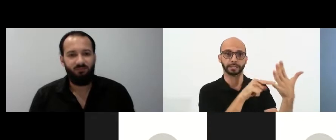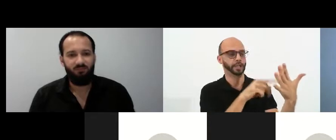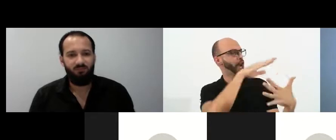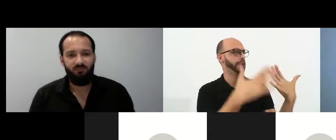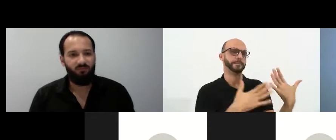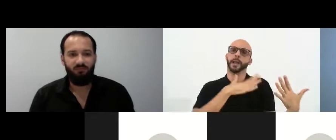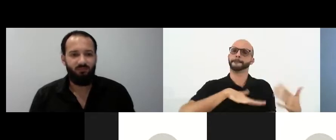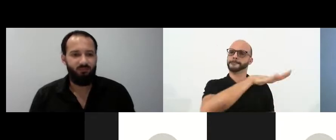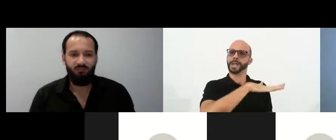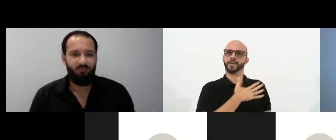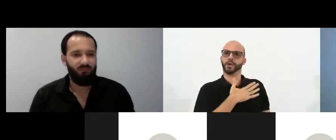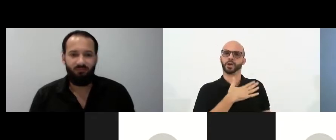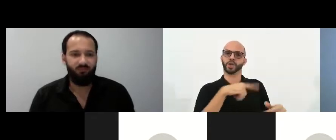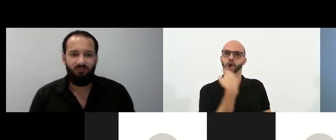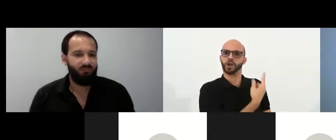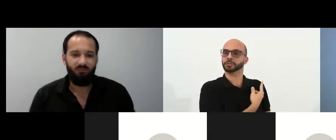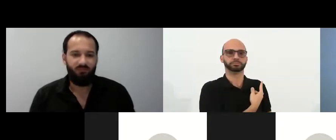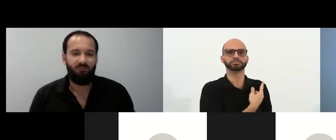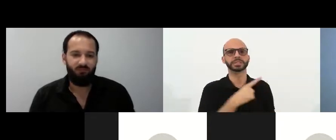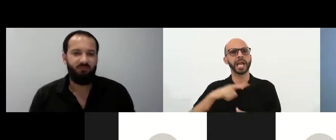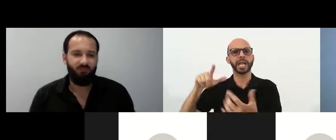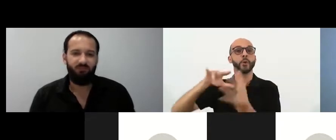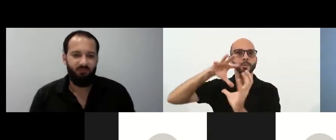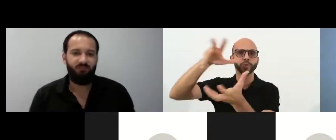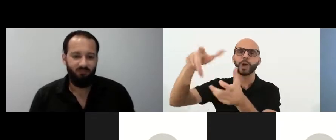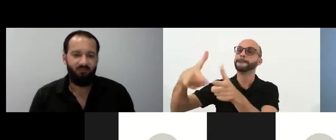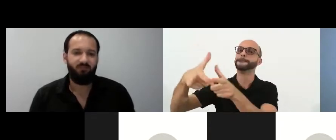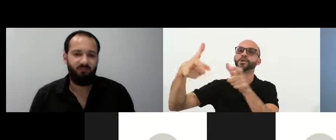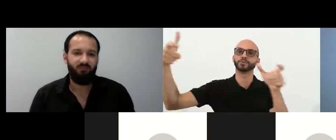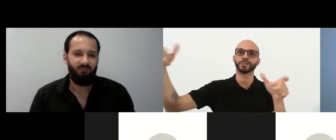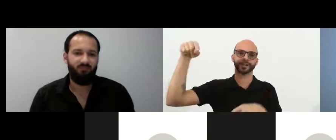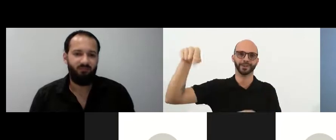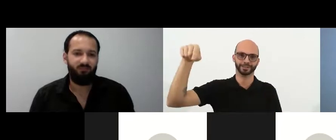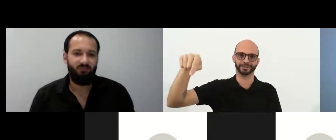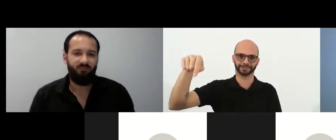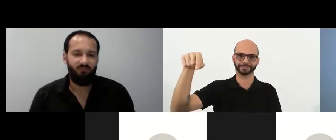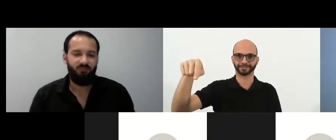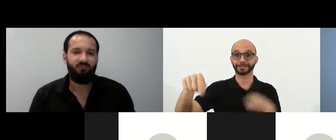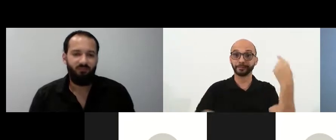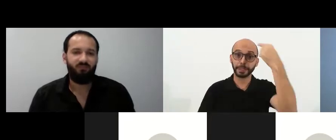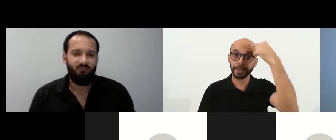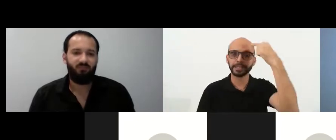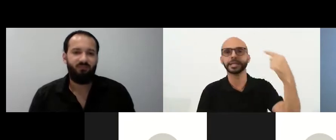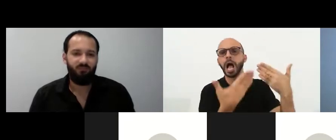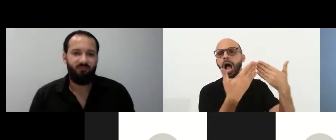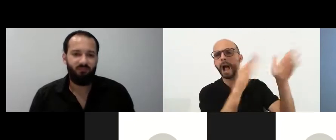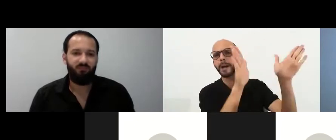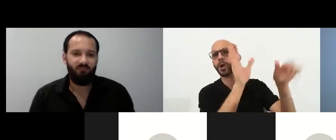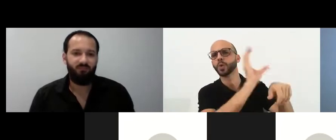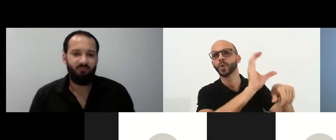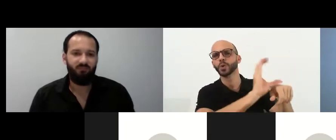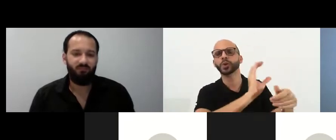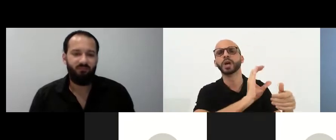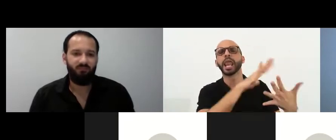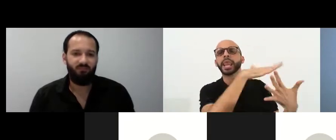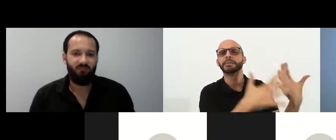seria o método, não é só ficar, em Libras, a minha área de Libras, não, nós temos que olhar todo o